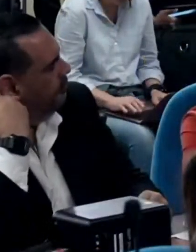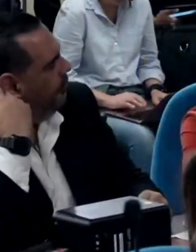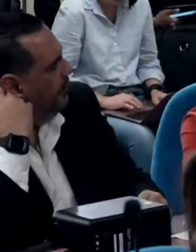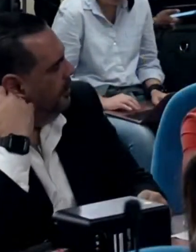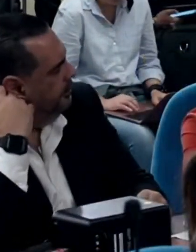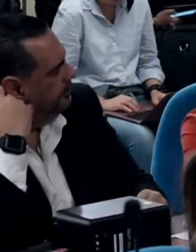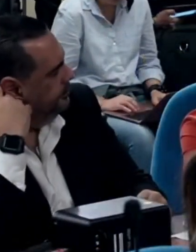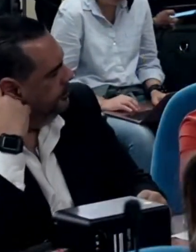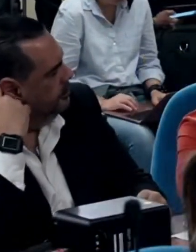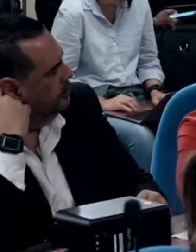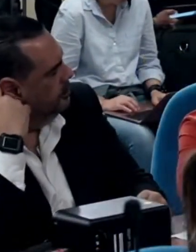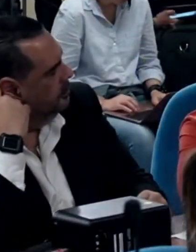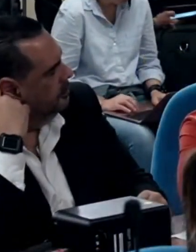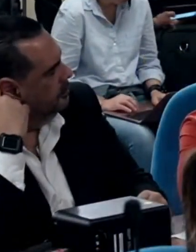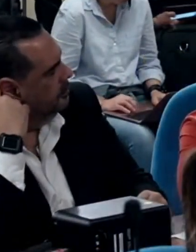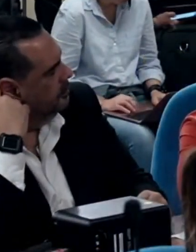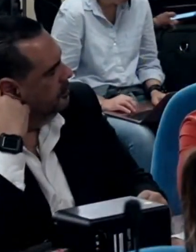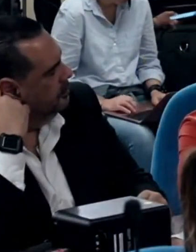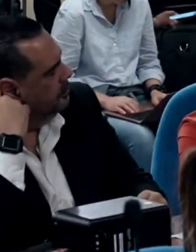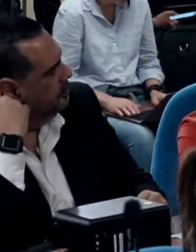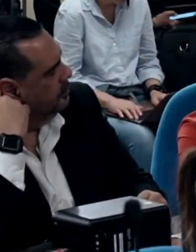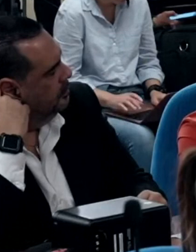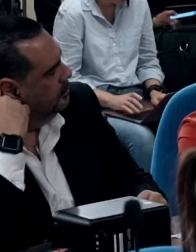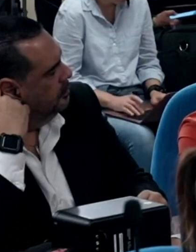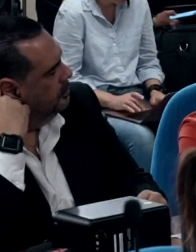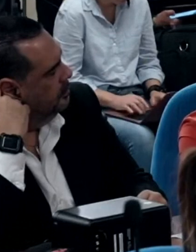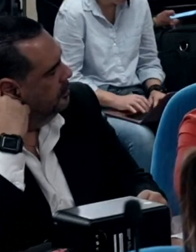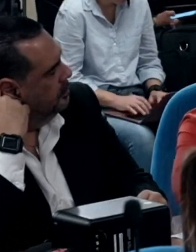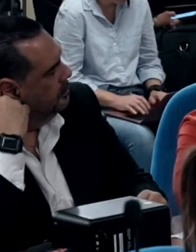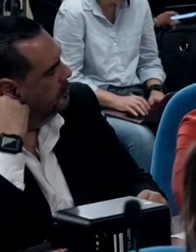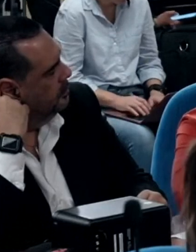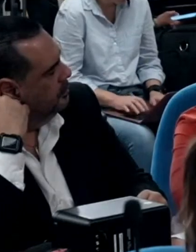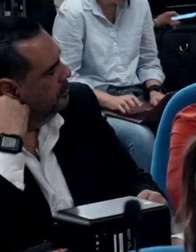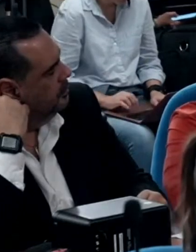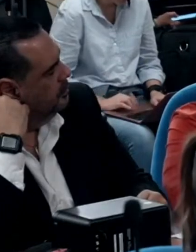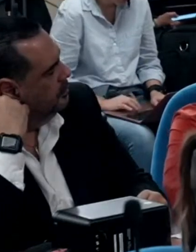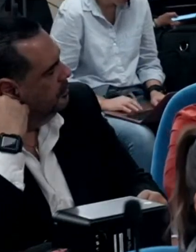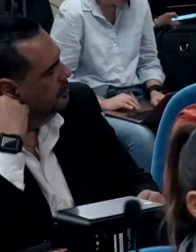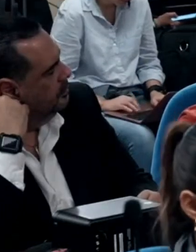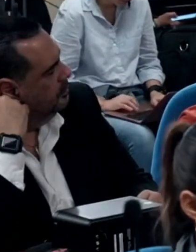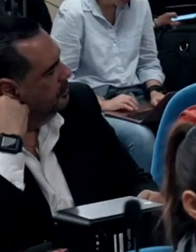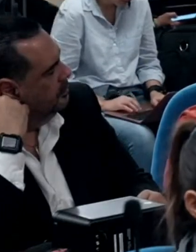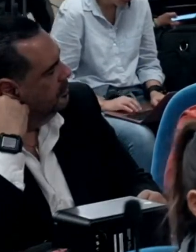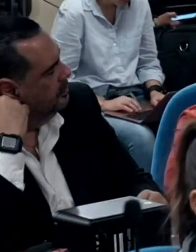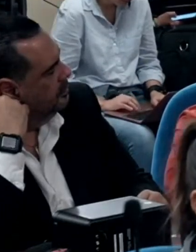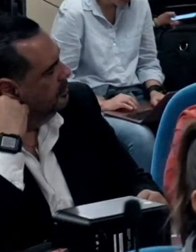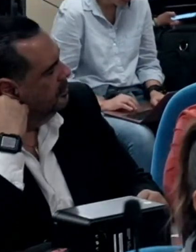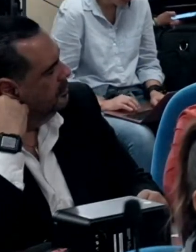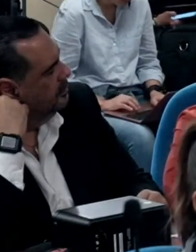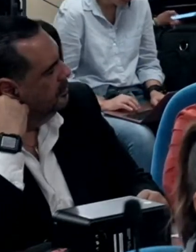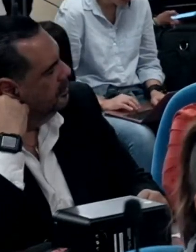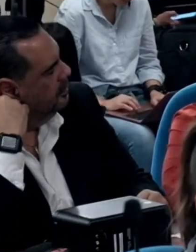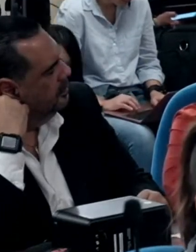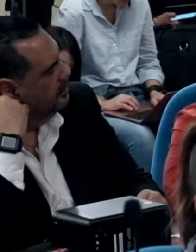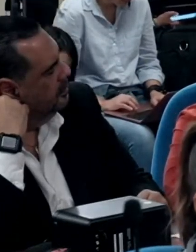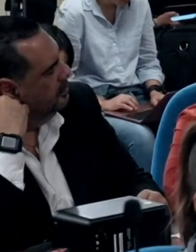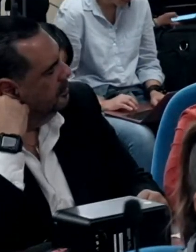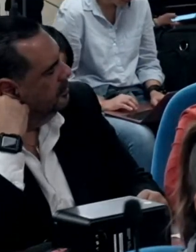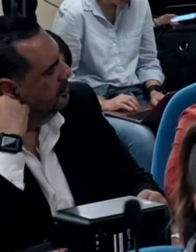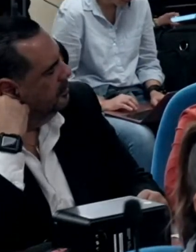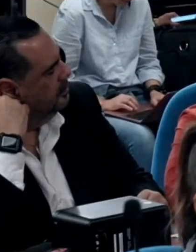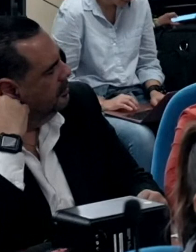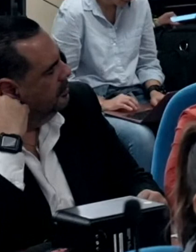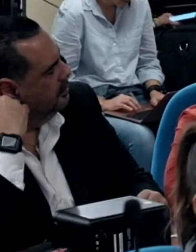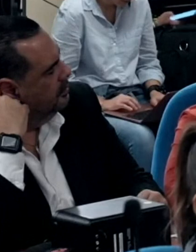Sí. Para usted y los ejecutivos de Luma, Gómez, así como Josué, y para la tranquilidad de las personas que mayormente nos están